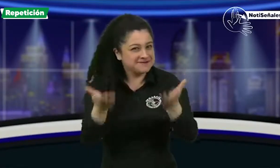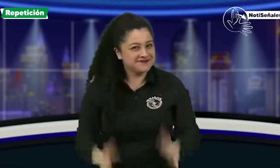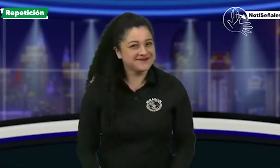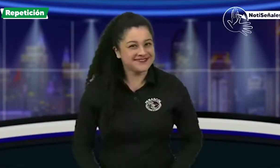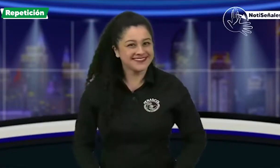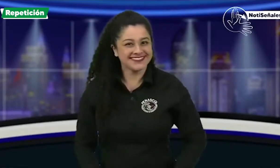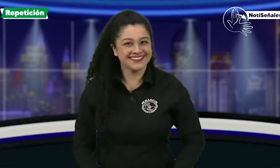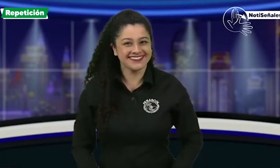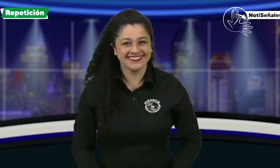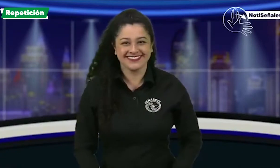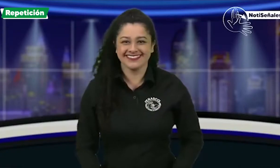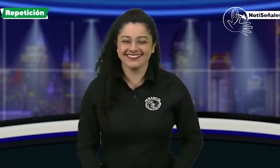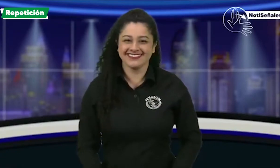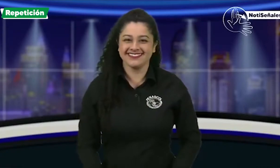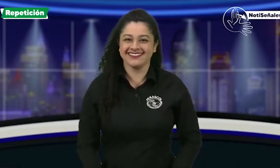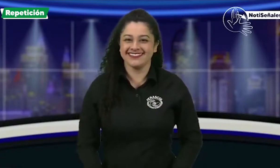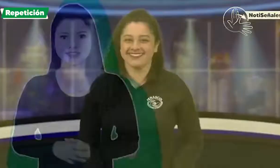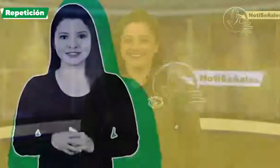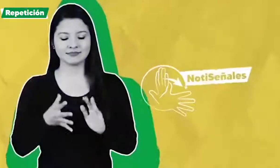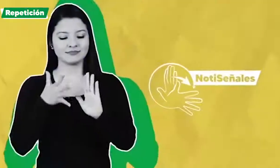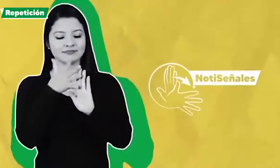contándonos qué invitados tiene. Henry.